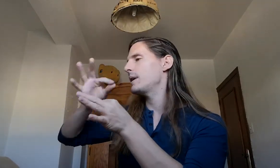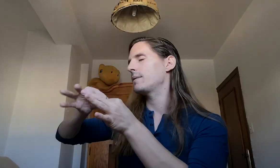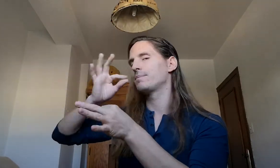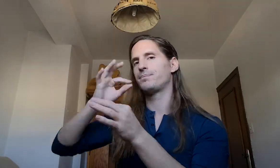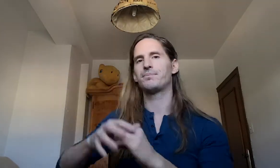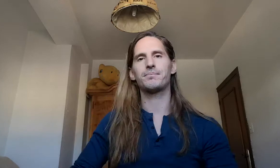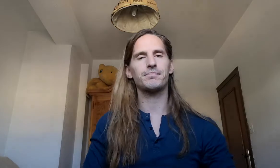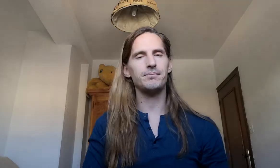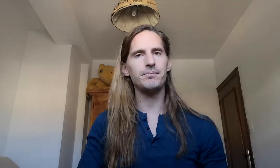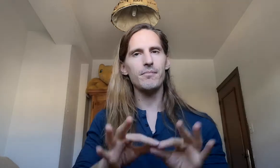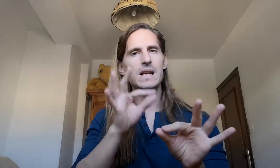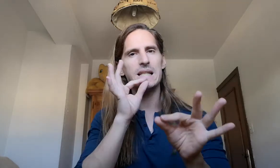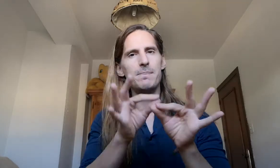Septiembre.